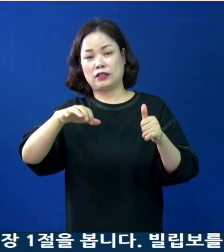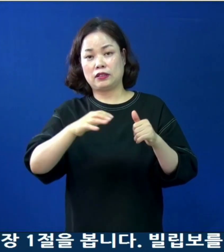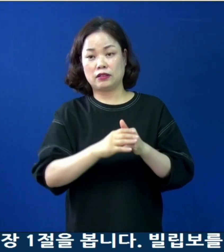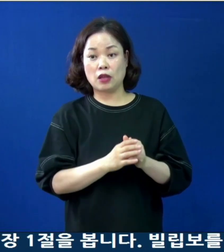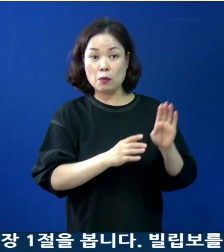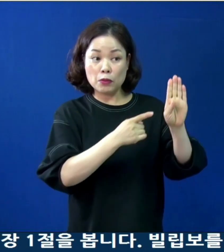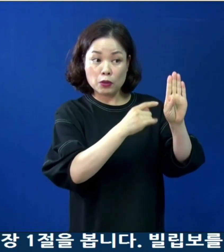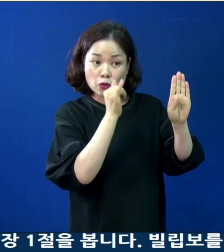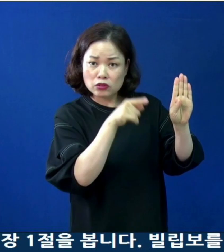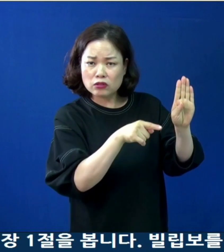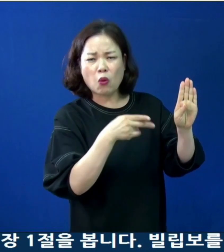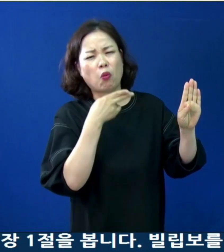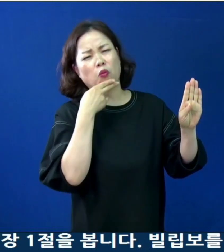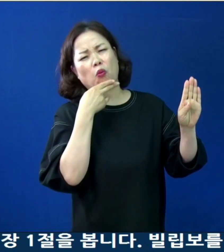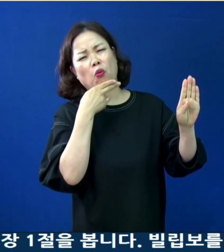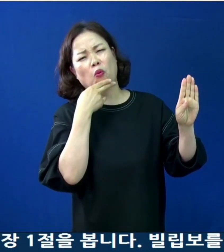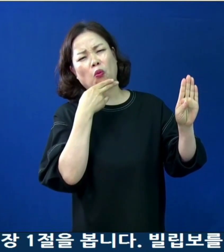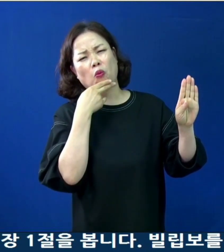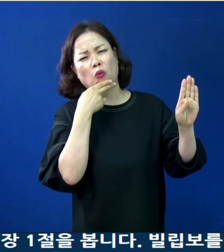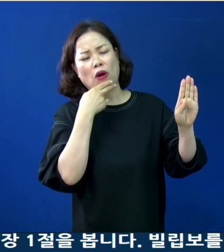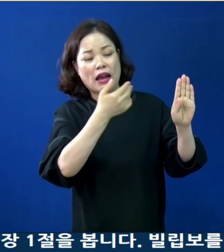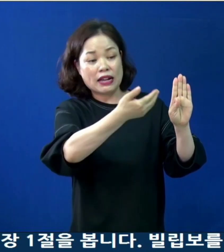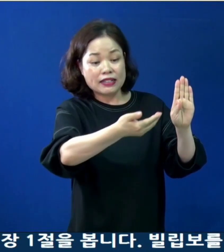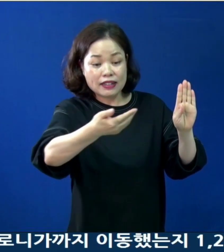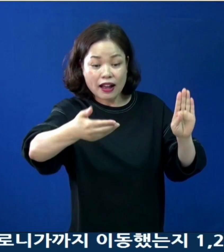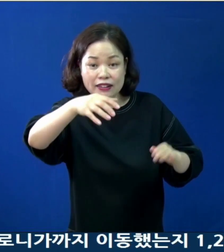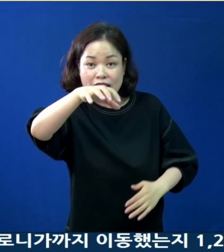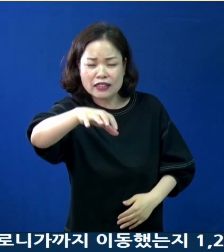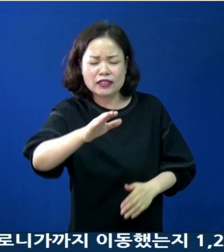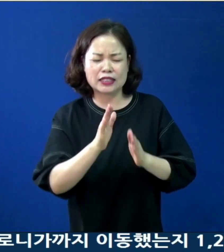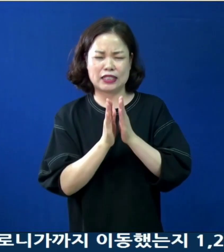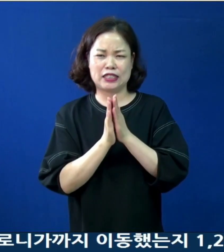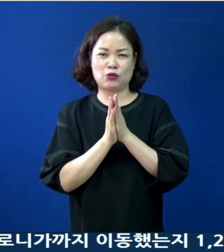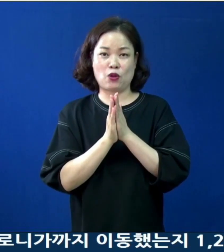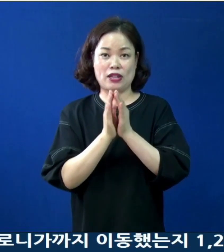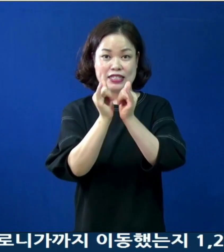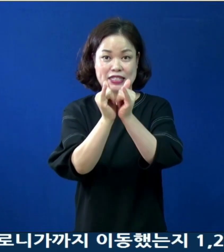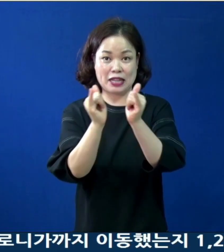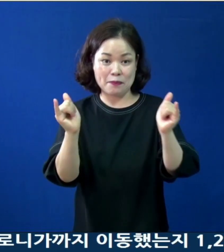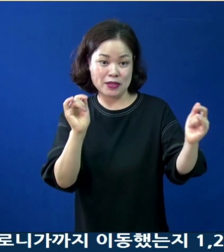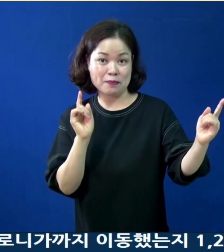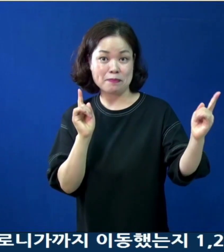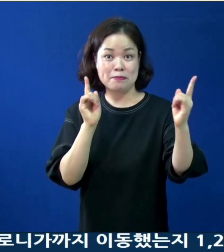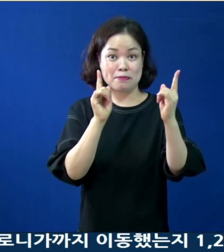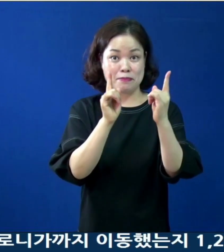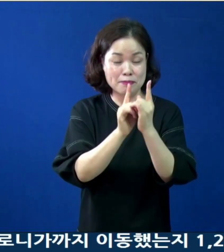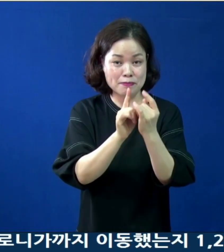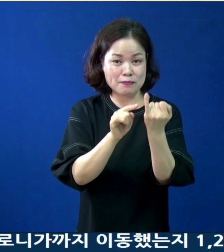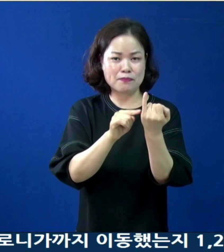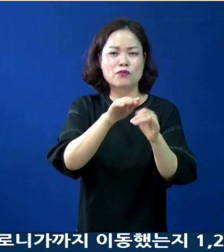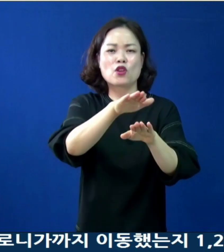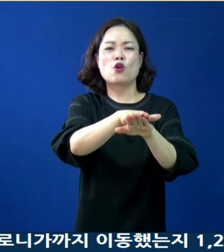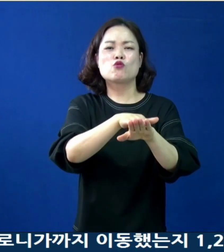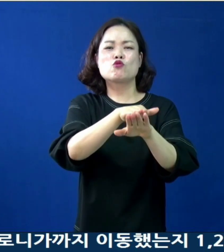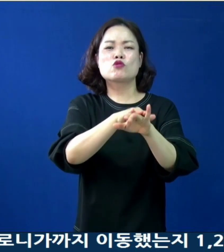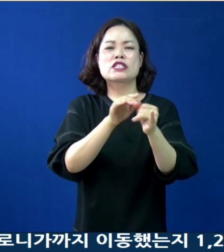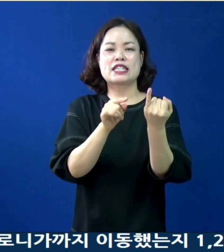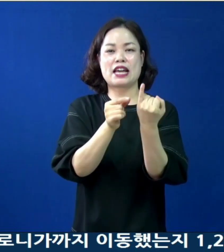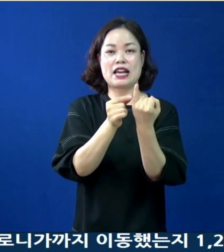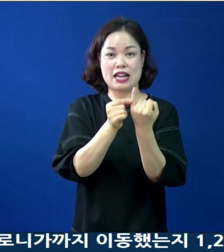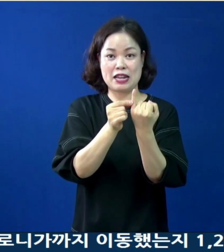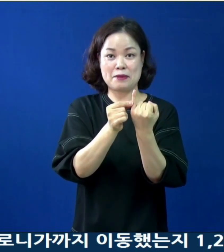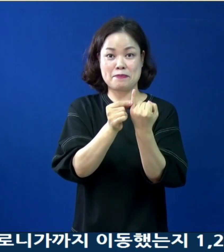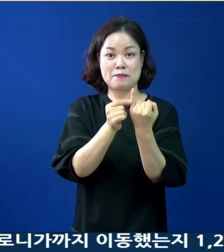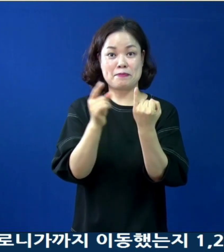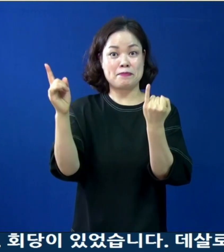없었습니까? 없었죠. 그래서 강가에 가서 기도하는 사람들을 만나다가 루디아를 만나게 되는